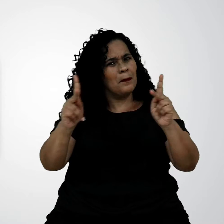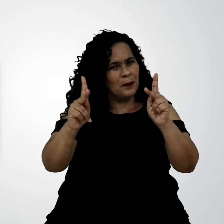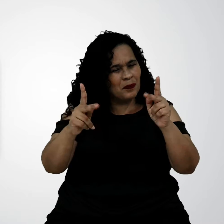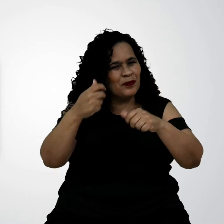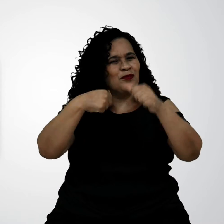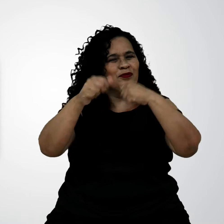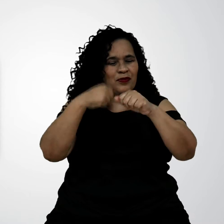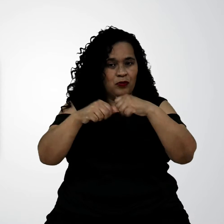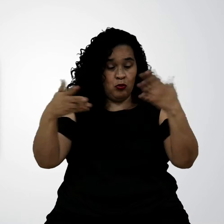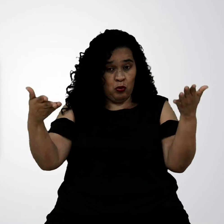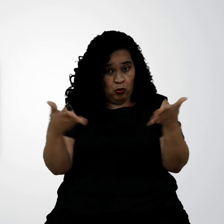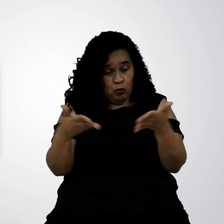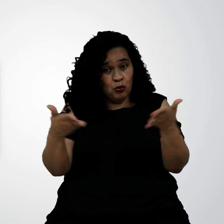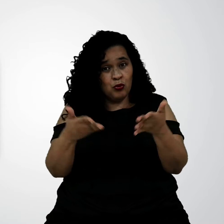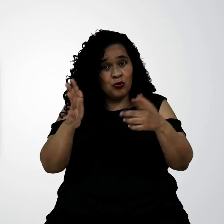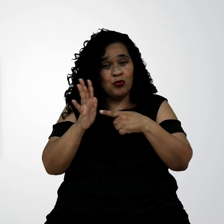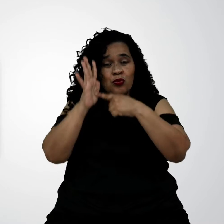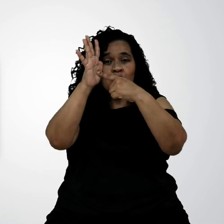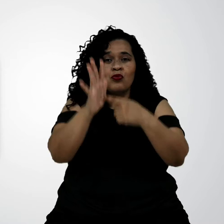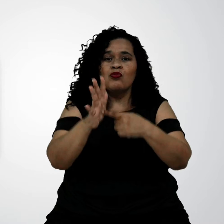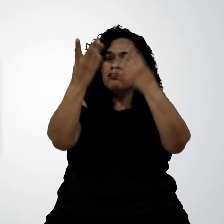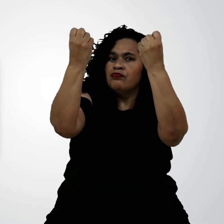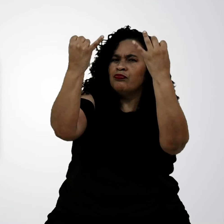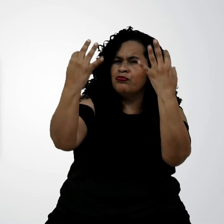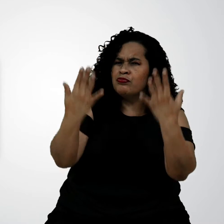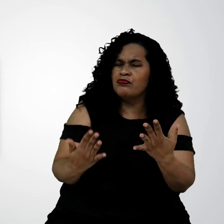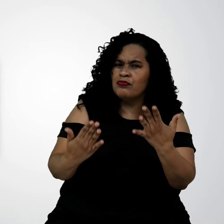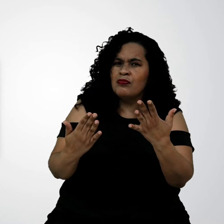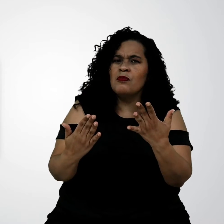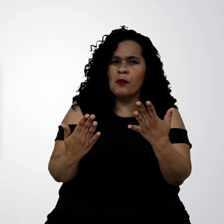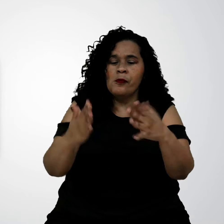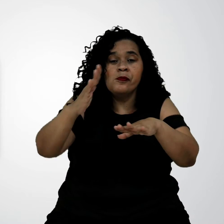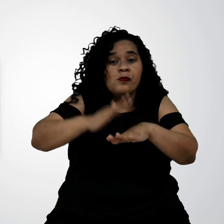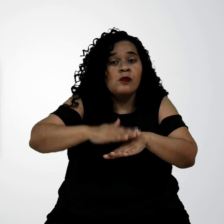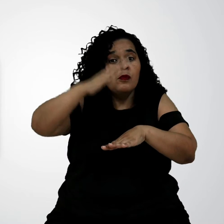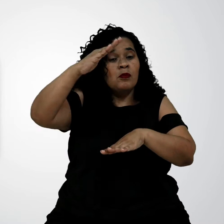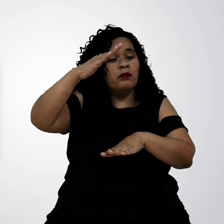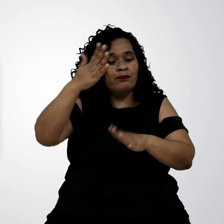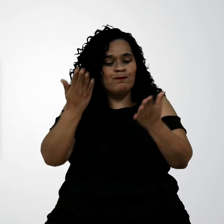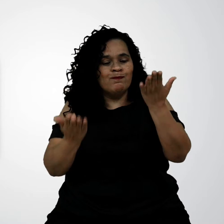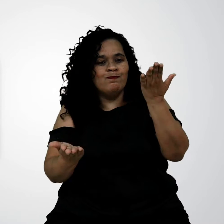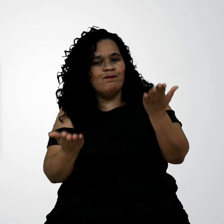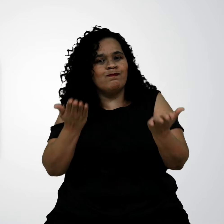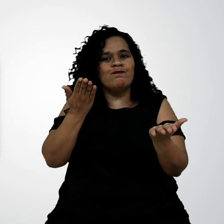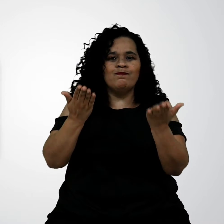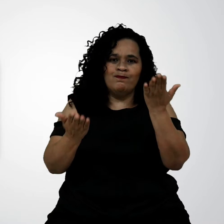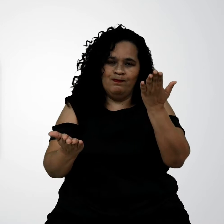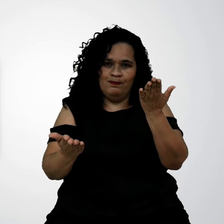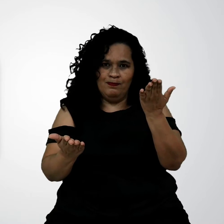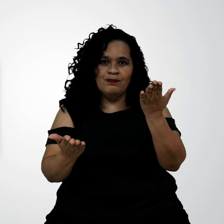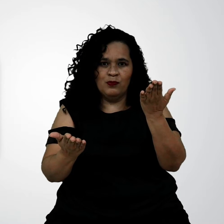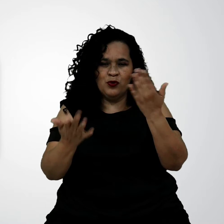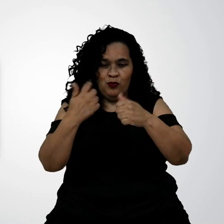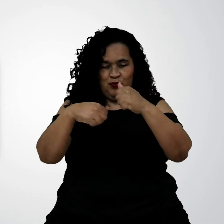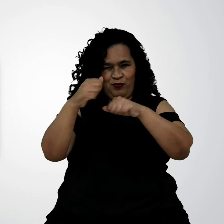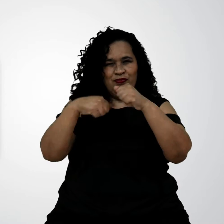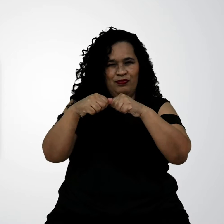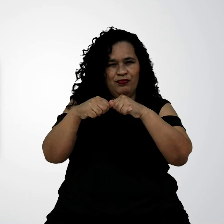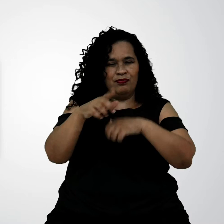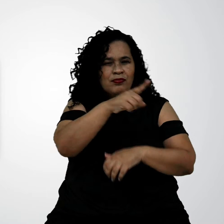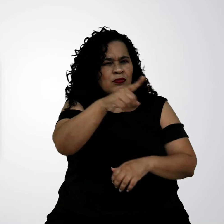hoje nós iremos falar sobre mais equilíbrio financeiro. Se você